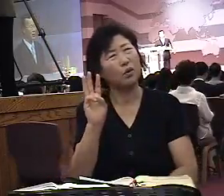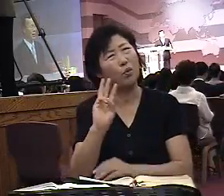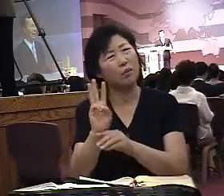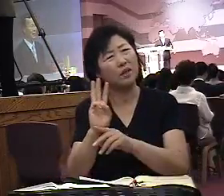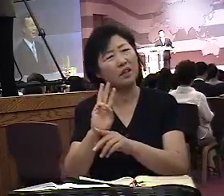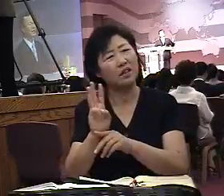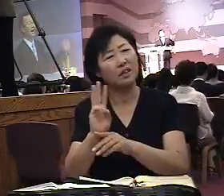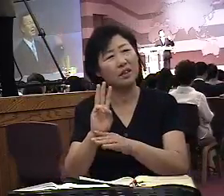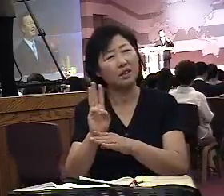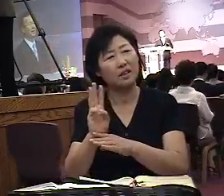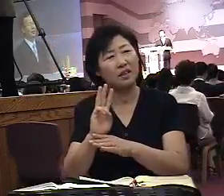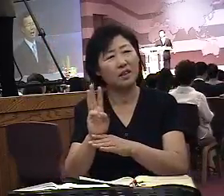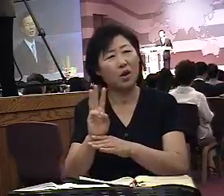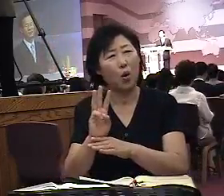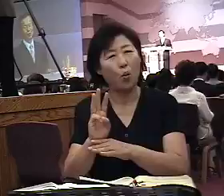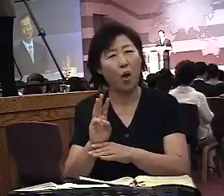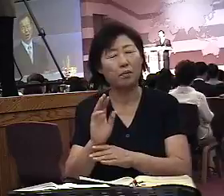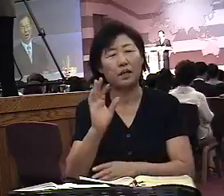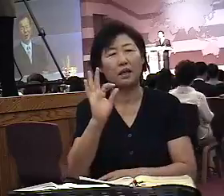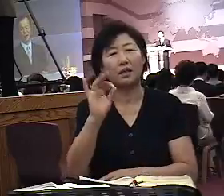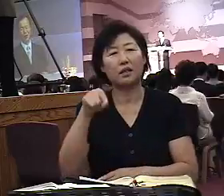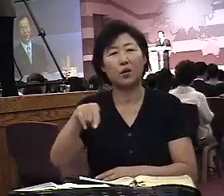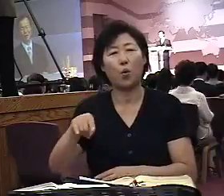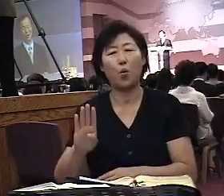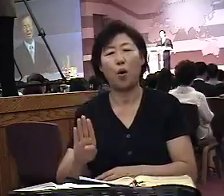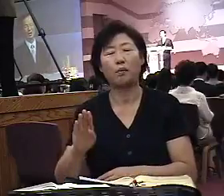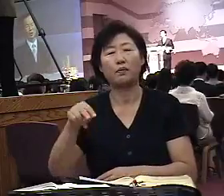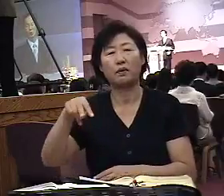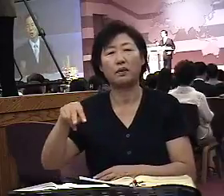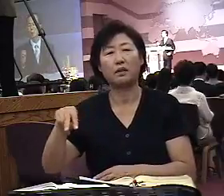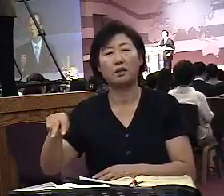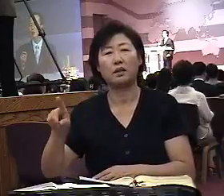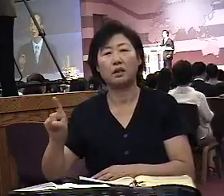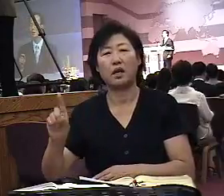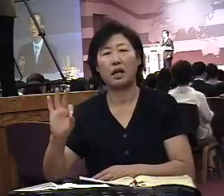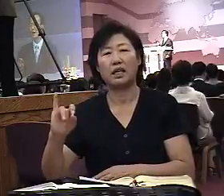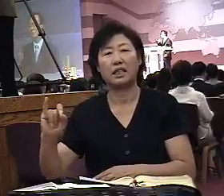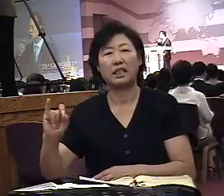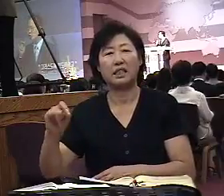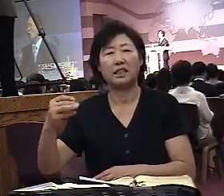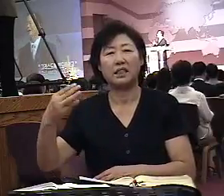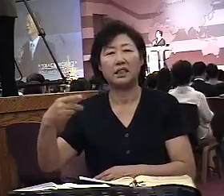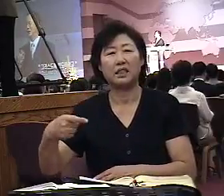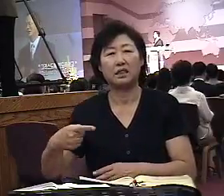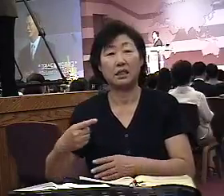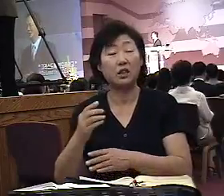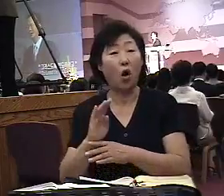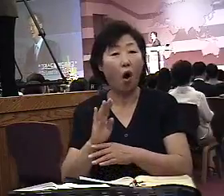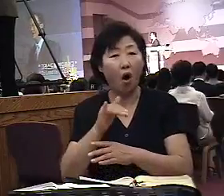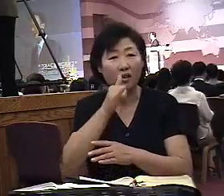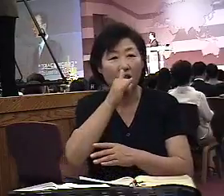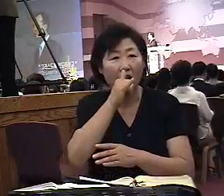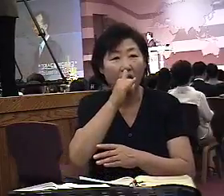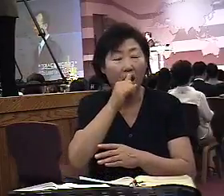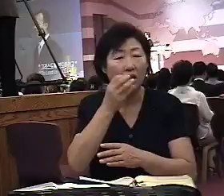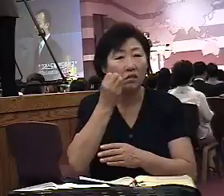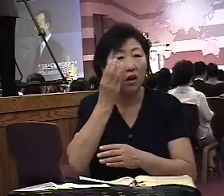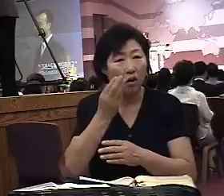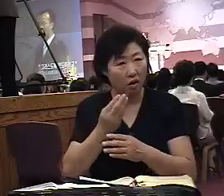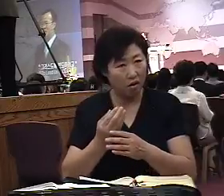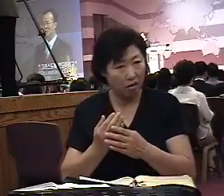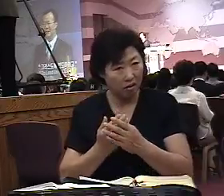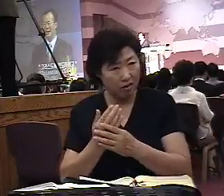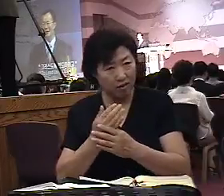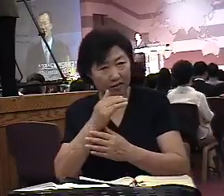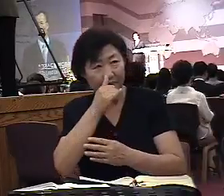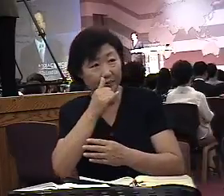25절 다시 갈라디아서 말씀으로 돌아오는데요. 여러분 오늘 본문 말씀에 참 중요한 질문을 사도 바울이